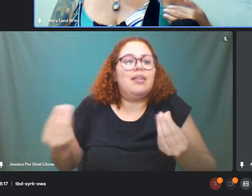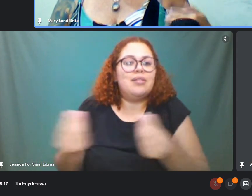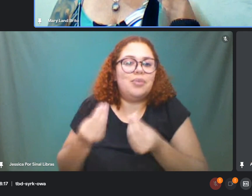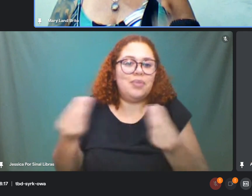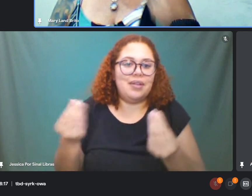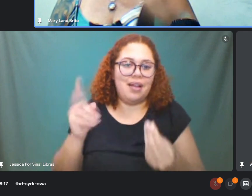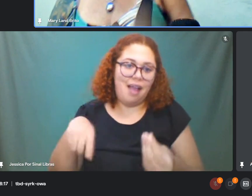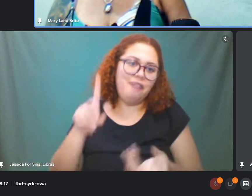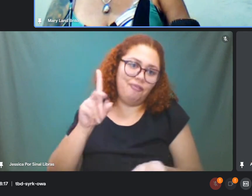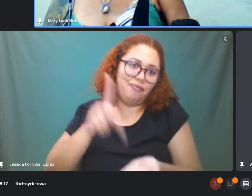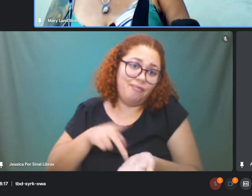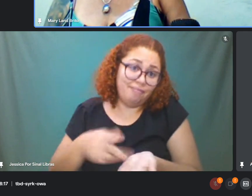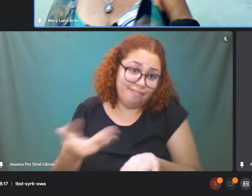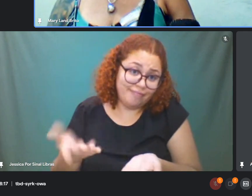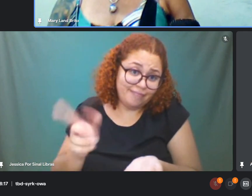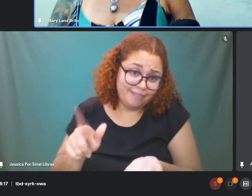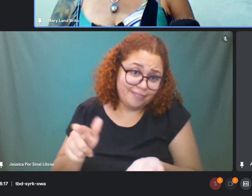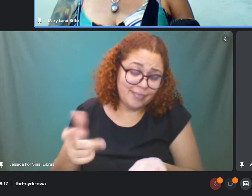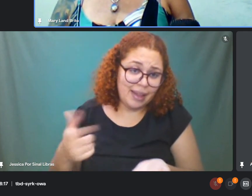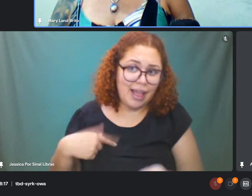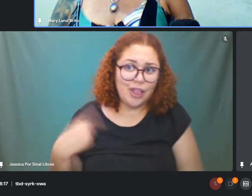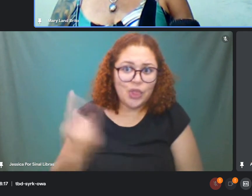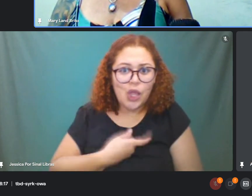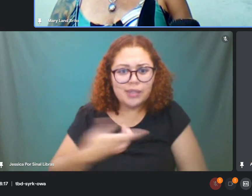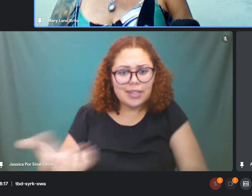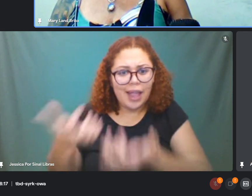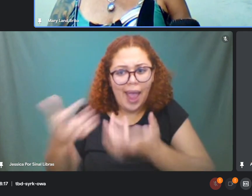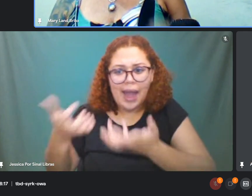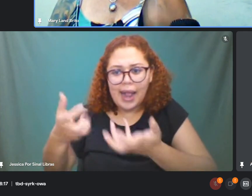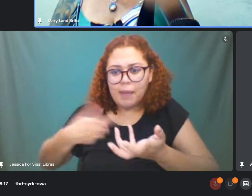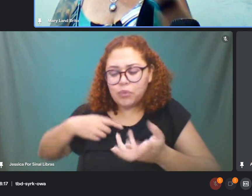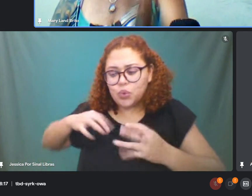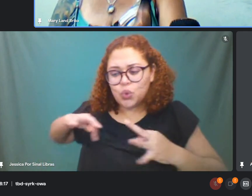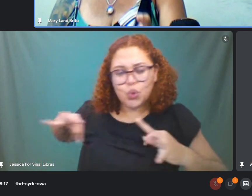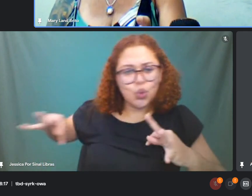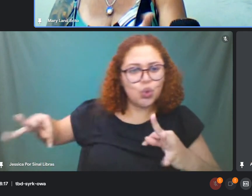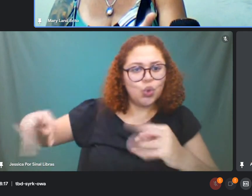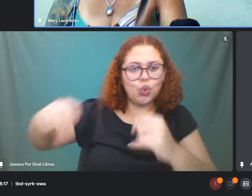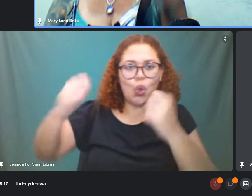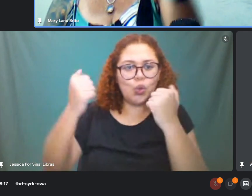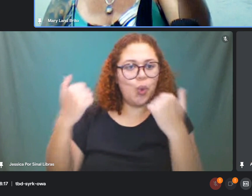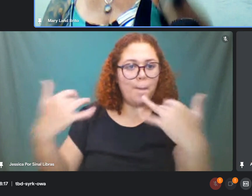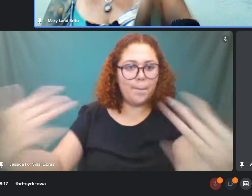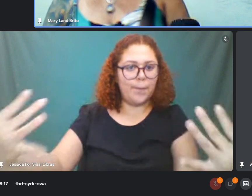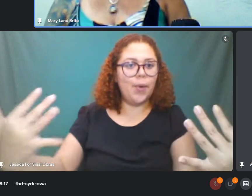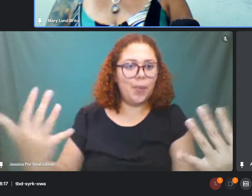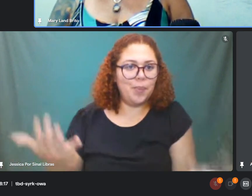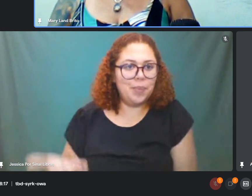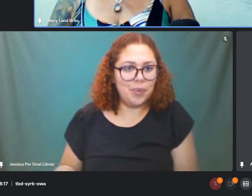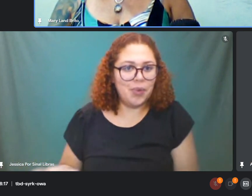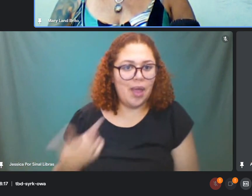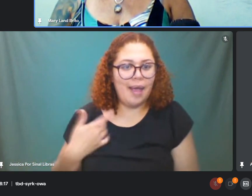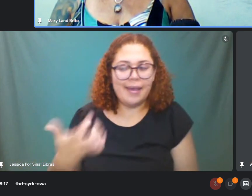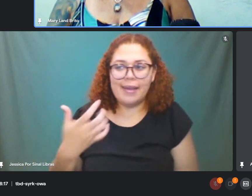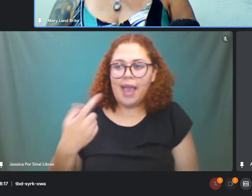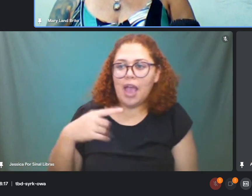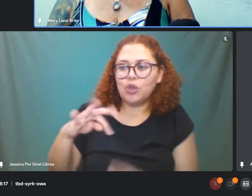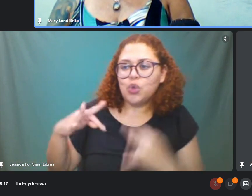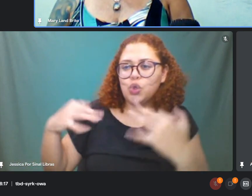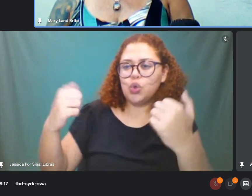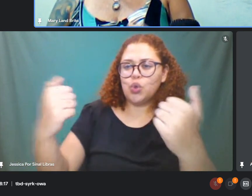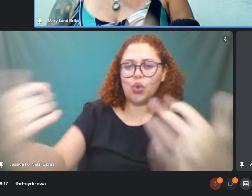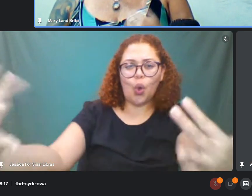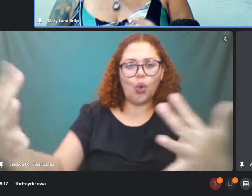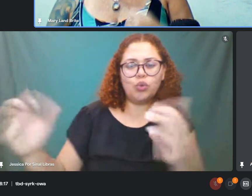a gente, quando tem mais sensibilidade, a gente quer demonstrar mais afeto ao outro, a gente quer que o outro esteja junto.